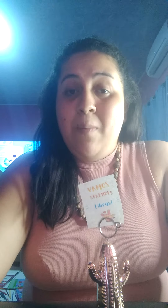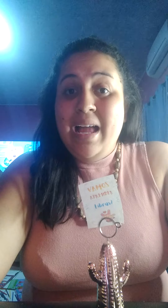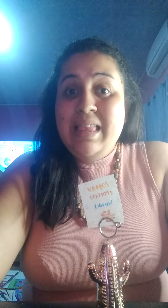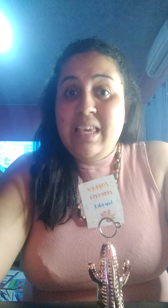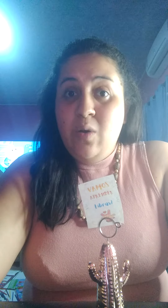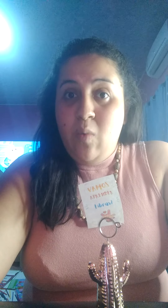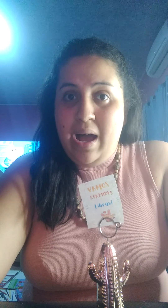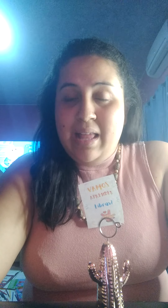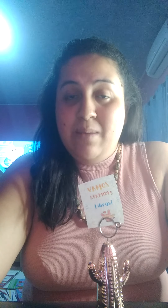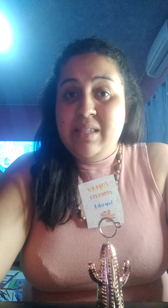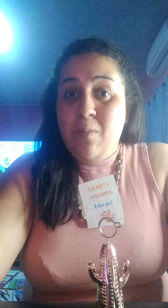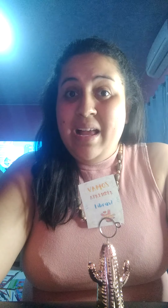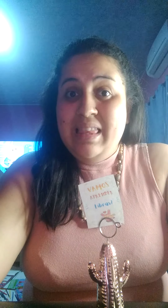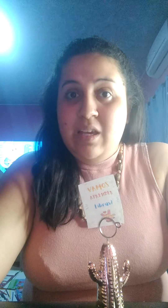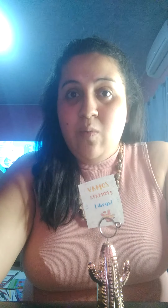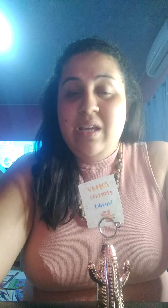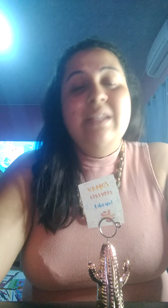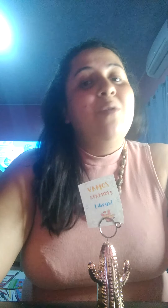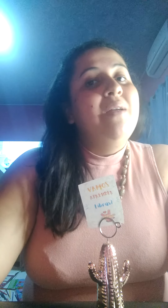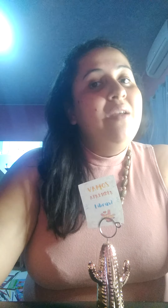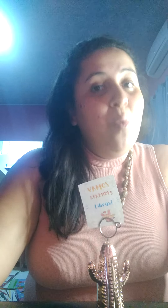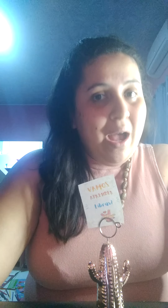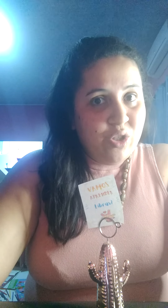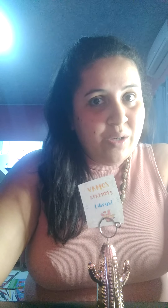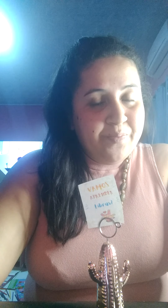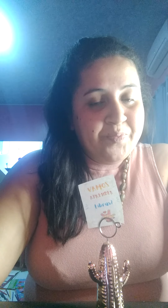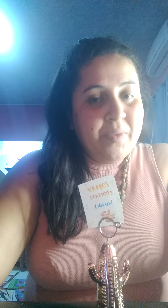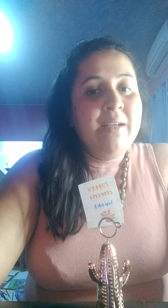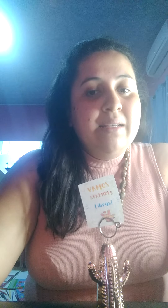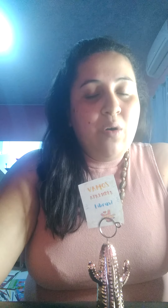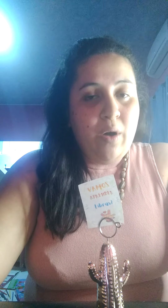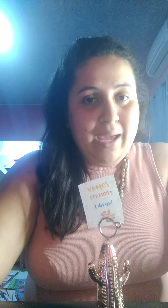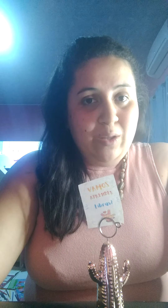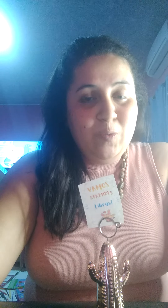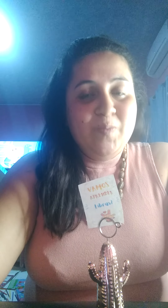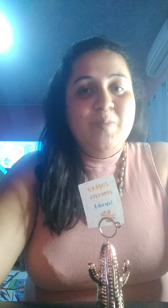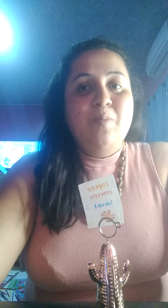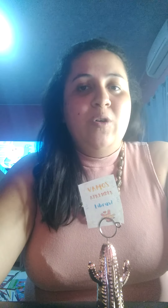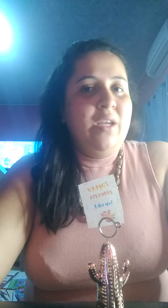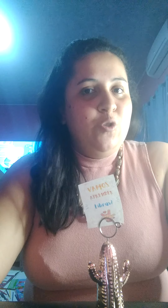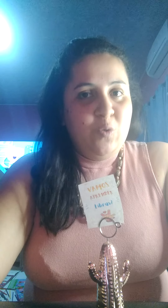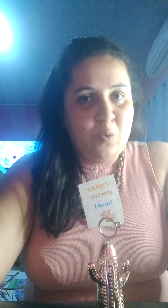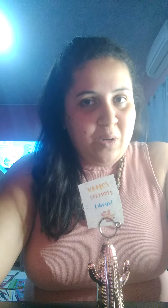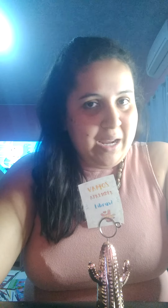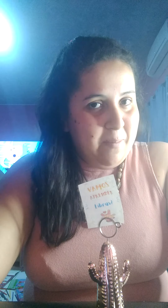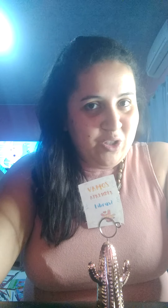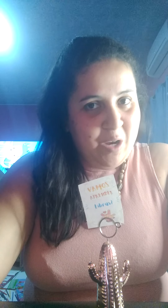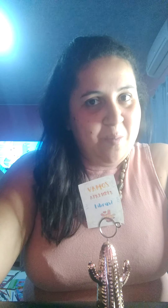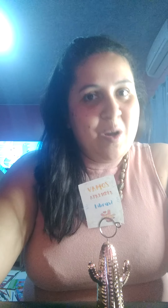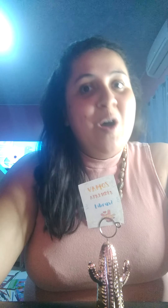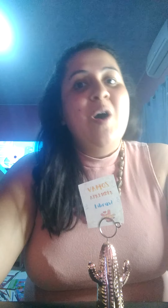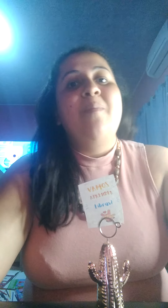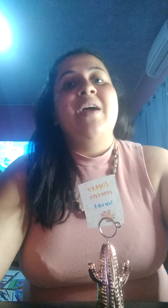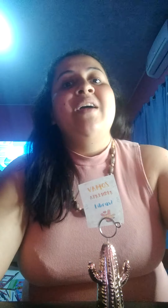uma língua. A Libras é uma língua e não uma linguagem, correto? Por ter estrutura gramatical própria,